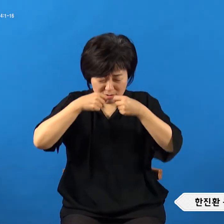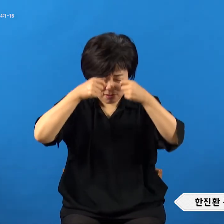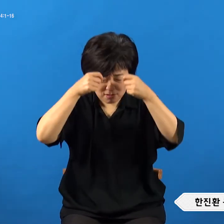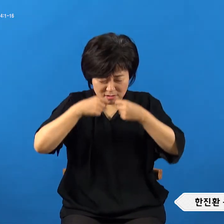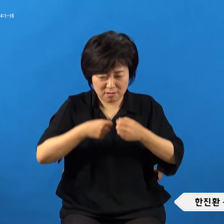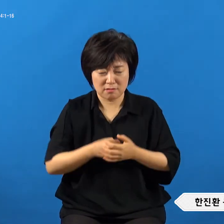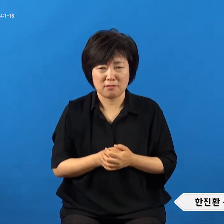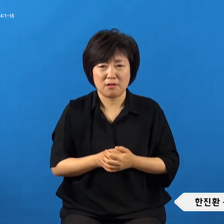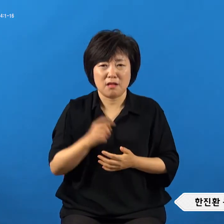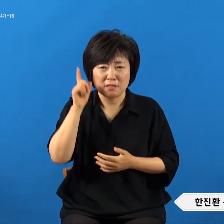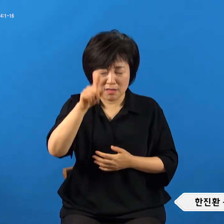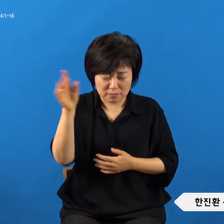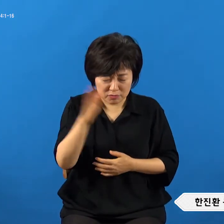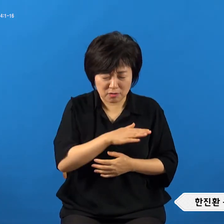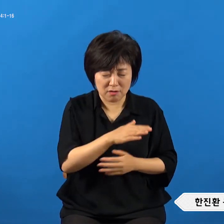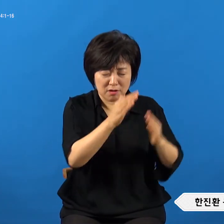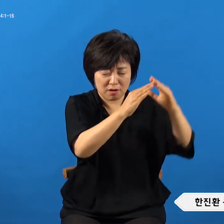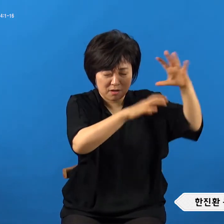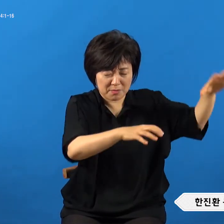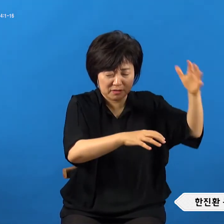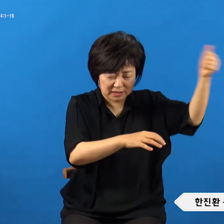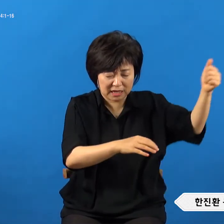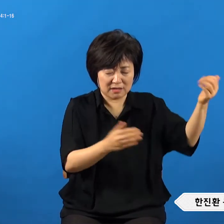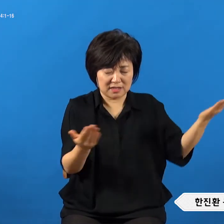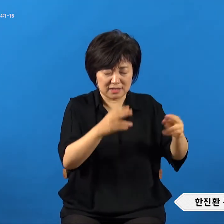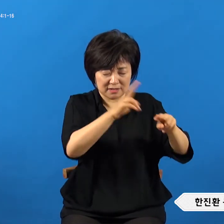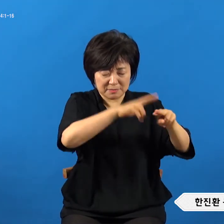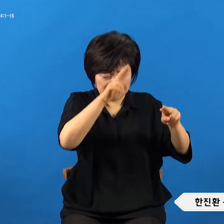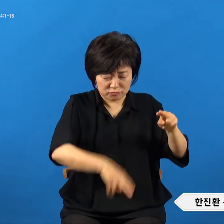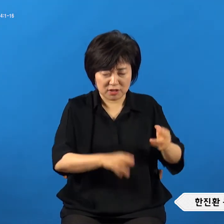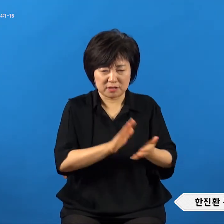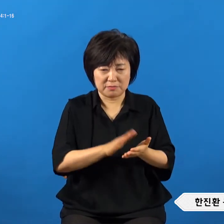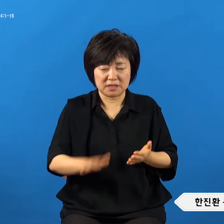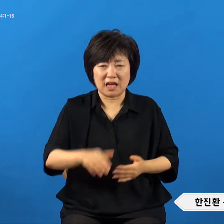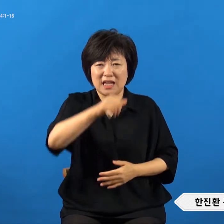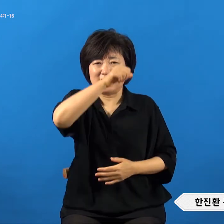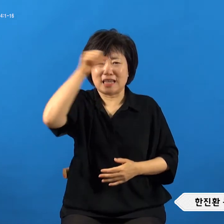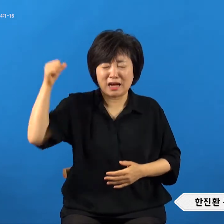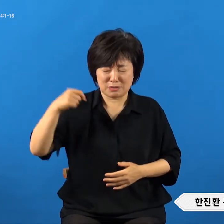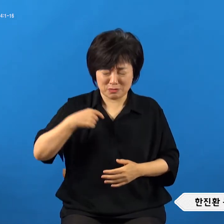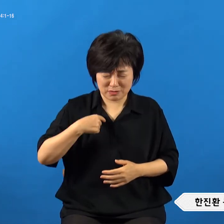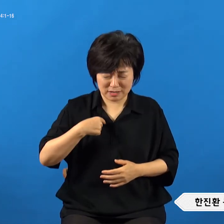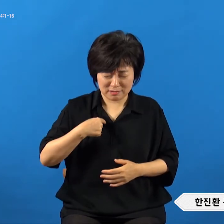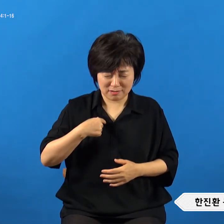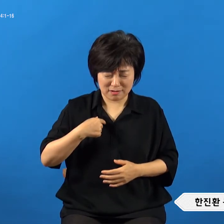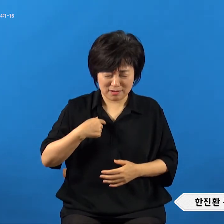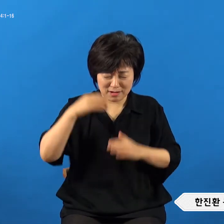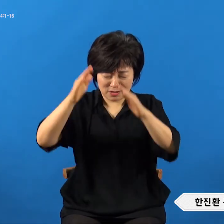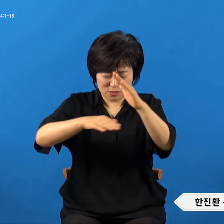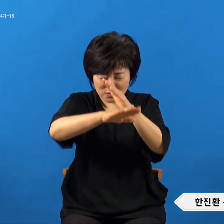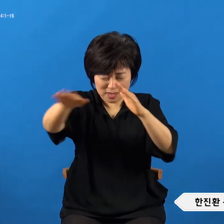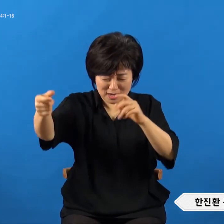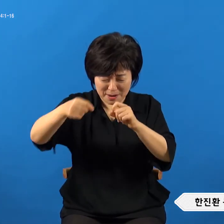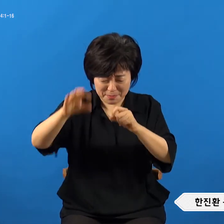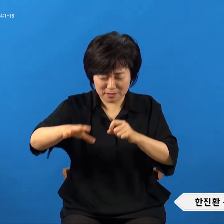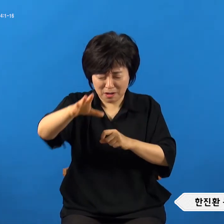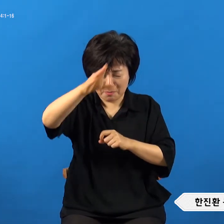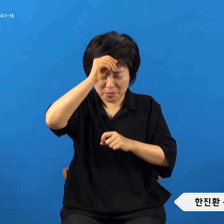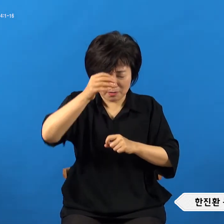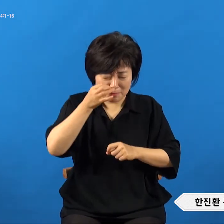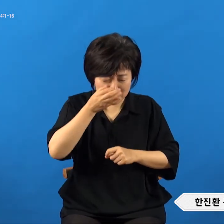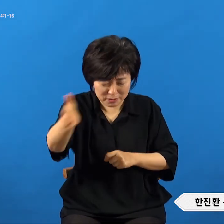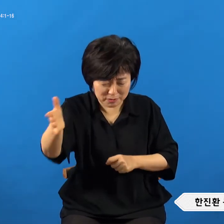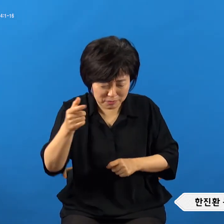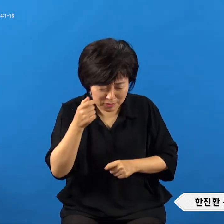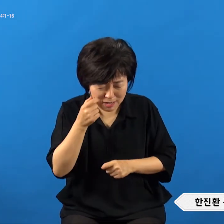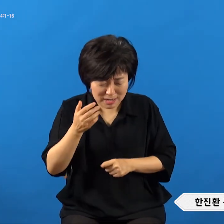흘리면서 내일부터 면장직을 그만두겠습니다. 장로가 돼가지고 교인들 앞에서 예배에 모범도